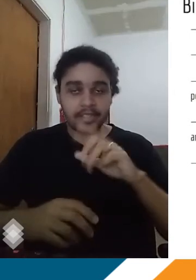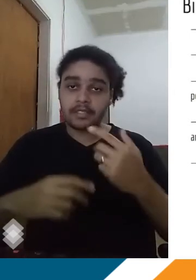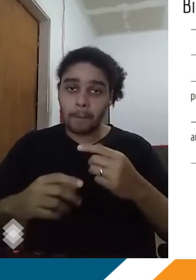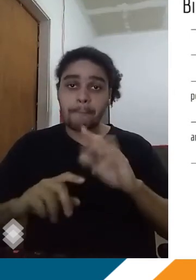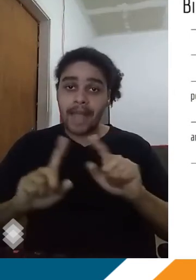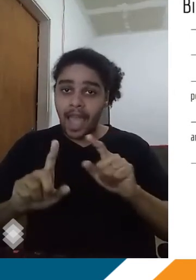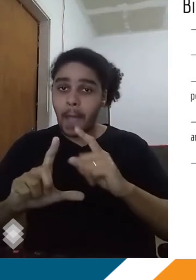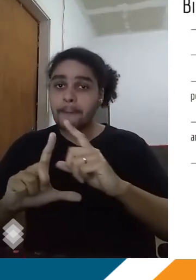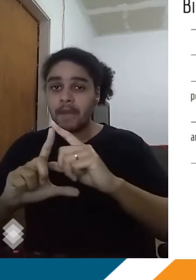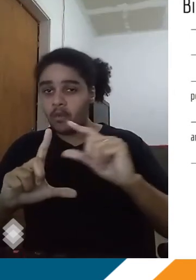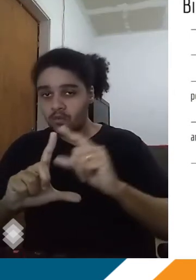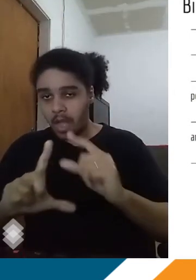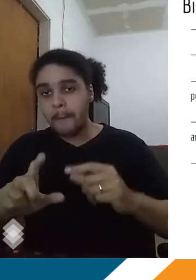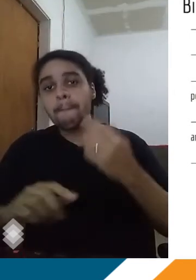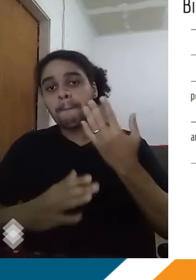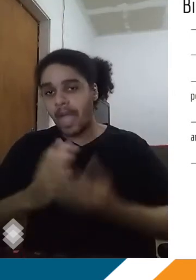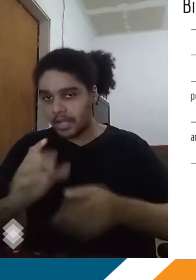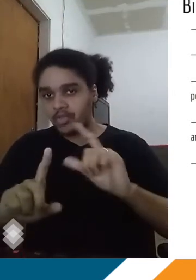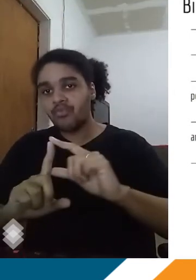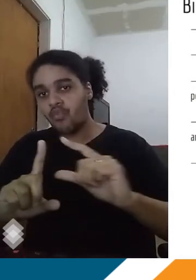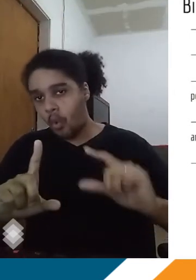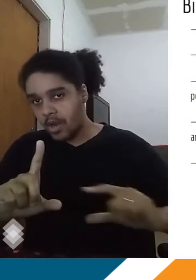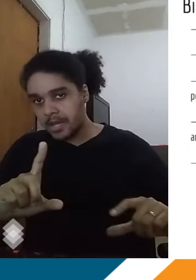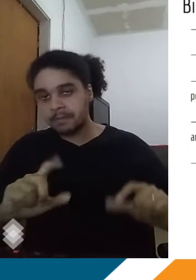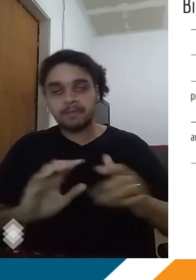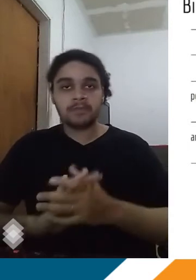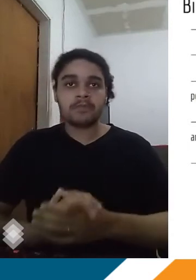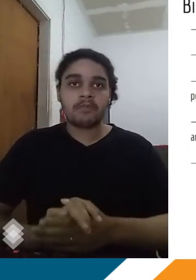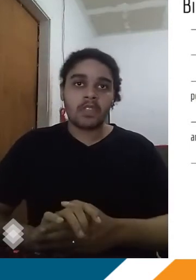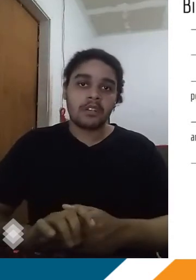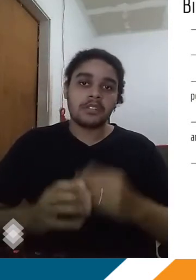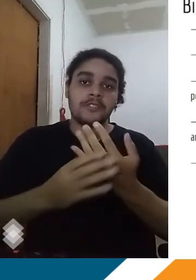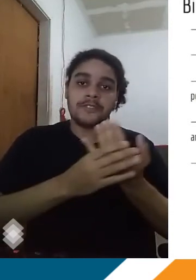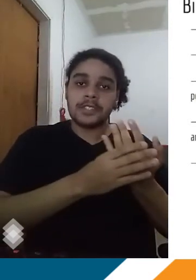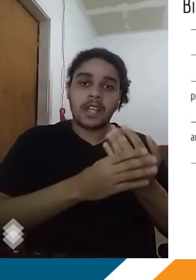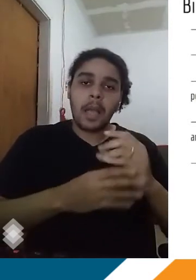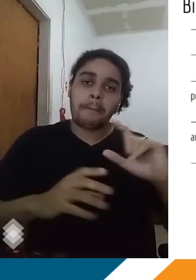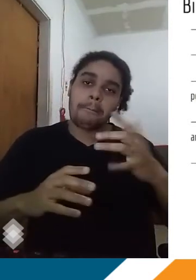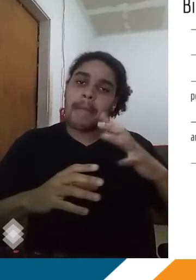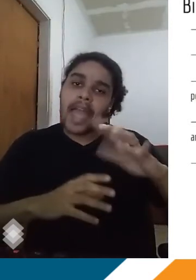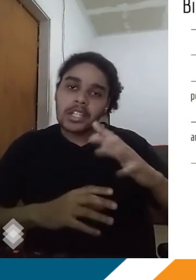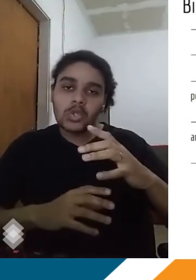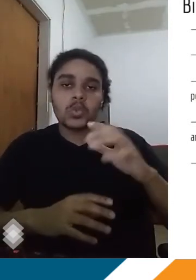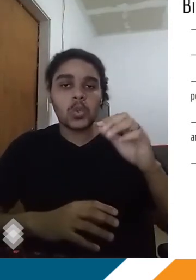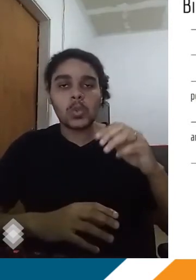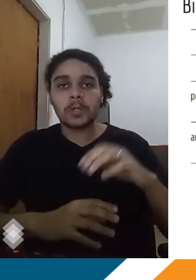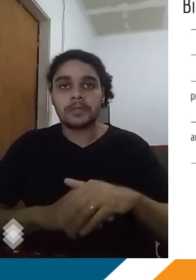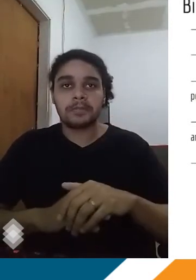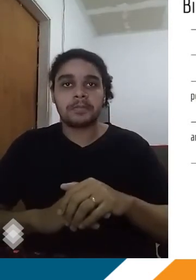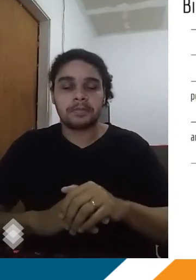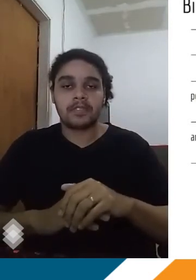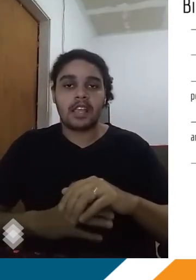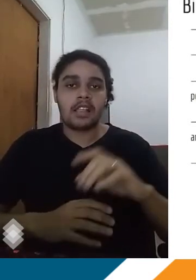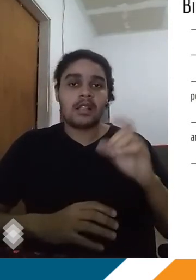ela é caracterizada como uma vegetação decidual, e é uma vegetação de médio porte. A gente pode considerar, né,